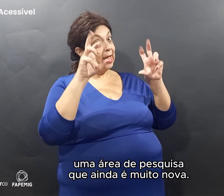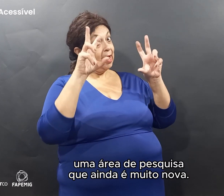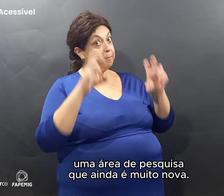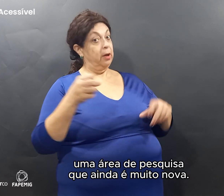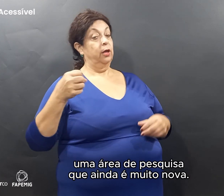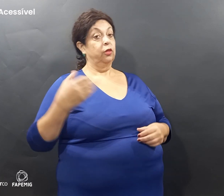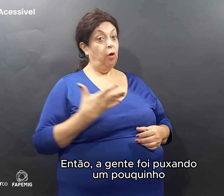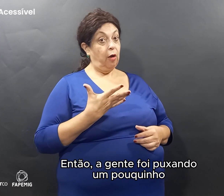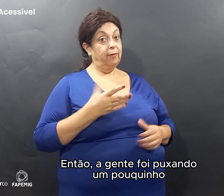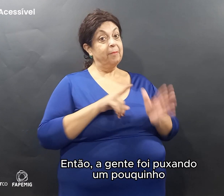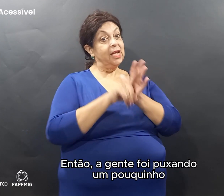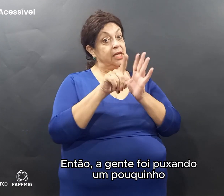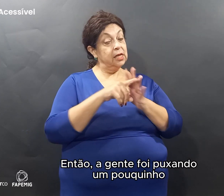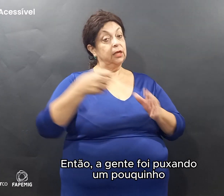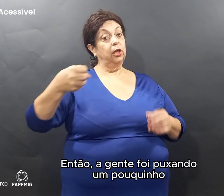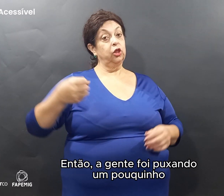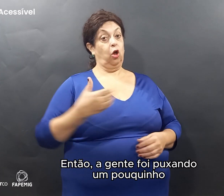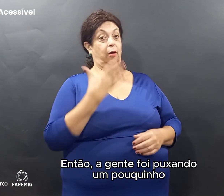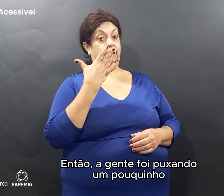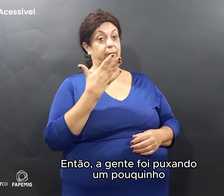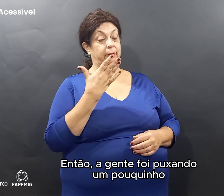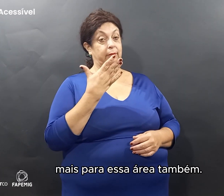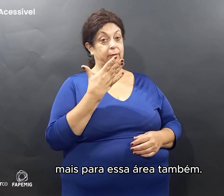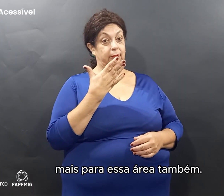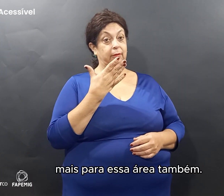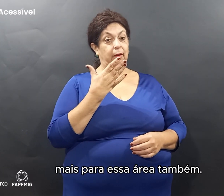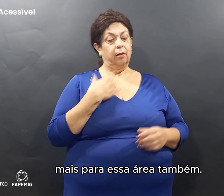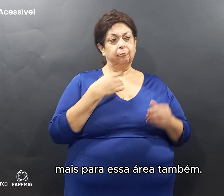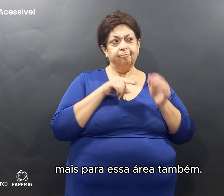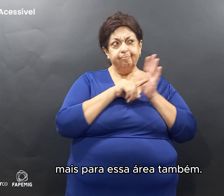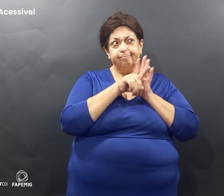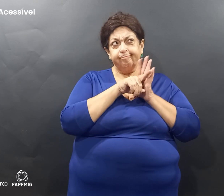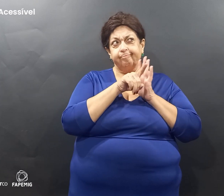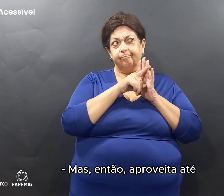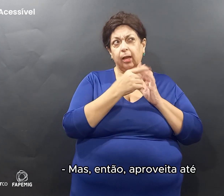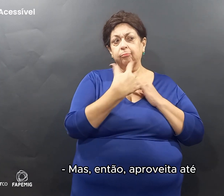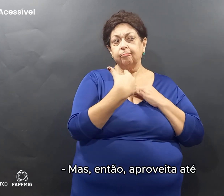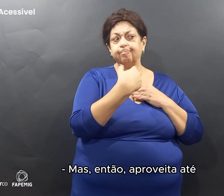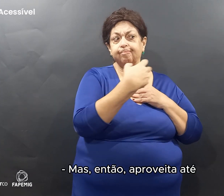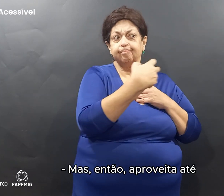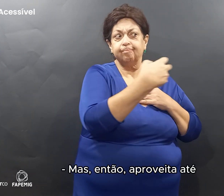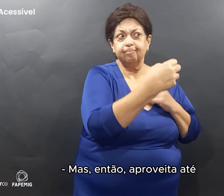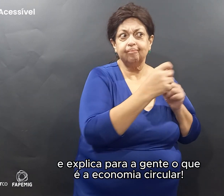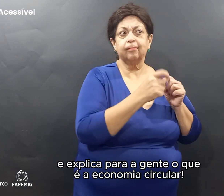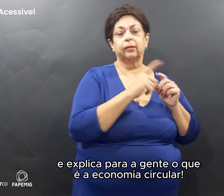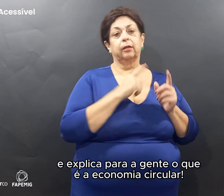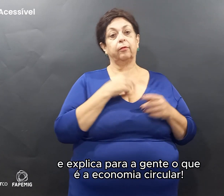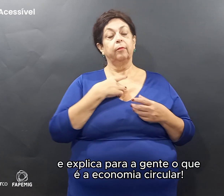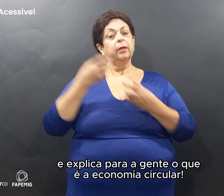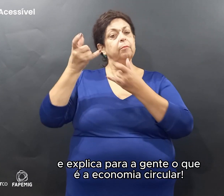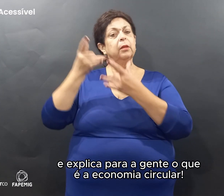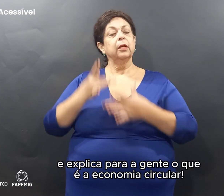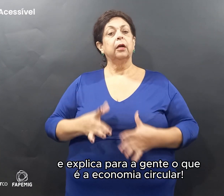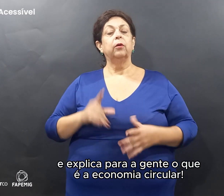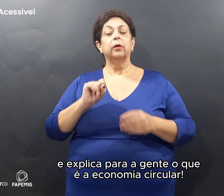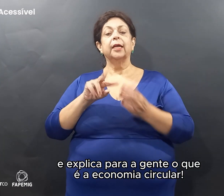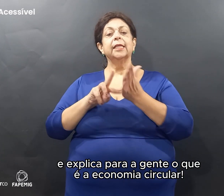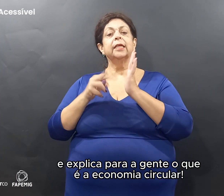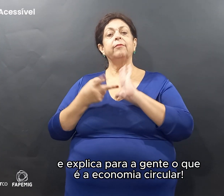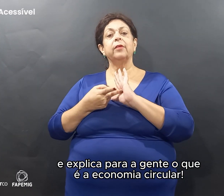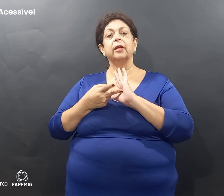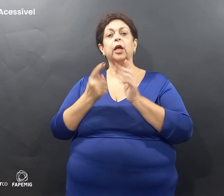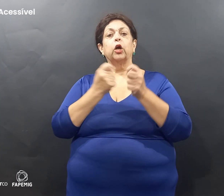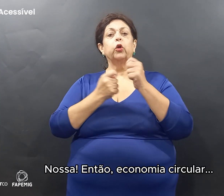pesquisa que ainda é muito nova, então a gente foi puxando um pouquinho mais para essa área também. Mas então aproveita até e explica pra gente o que é a